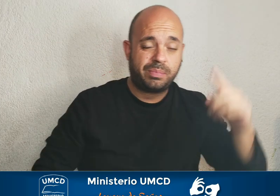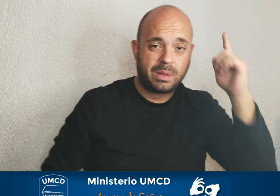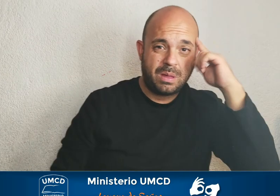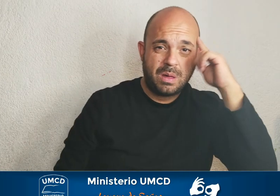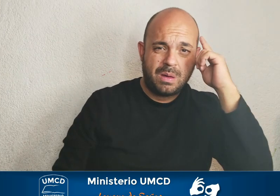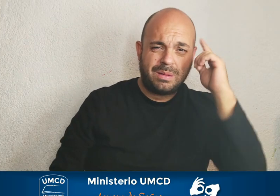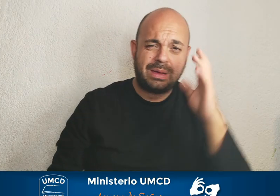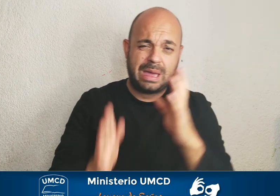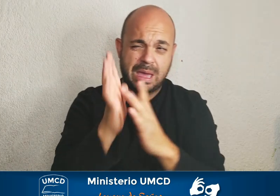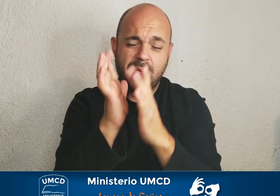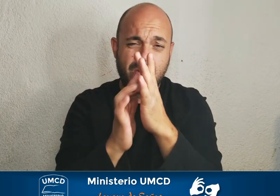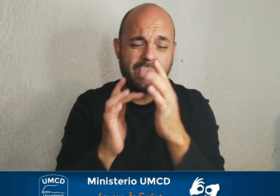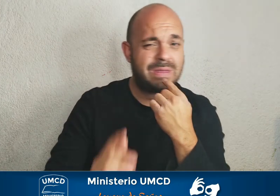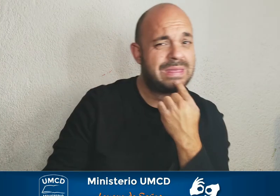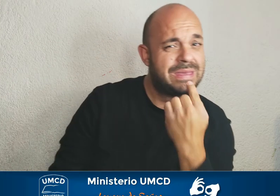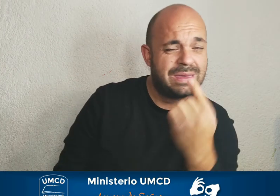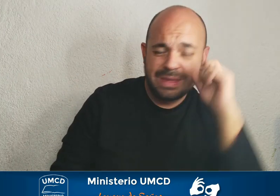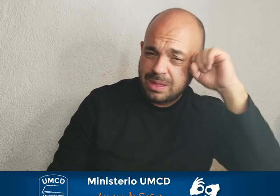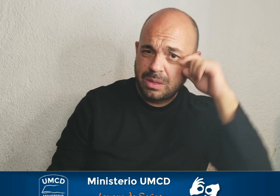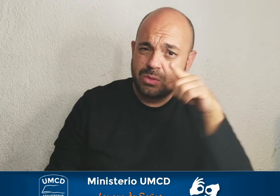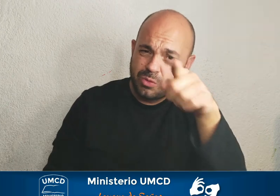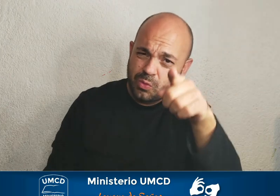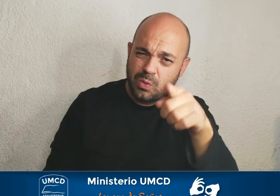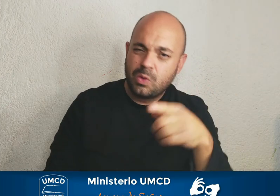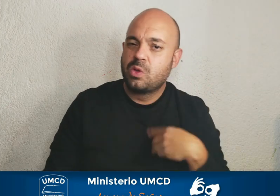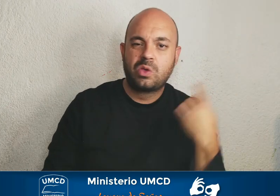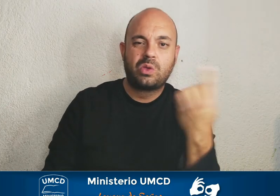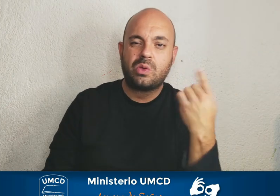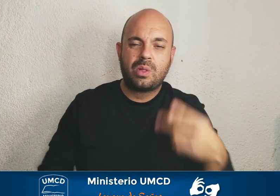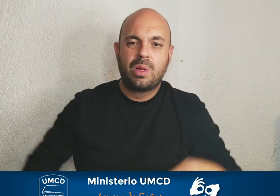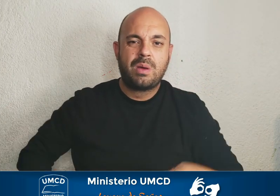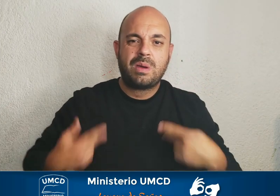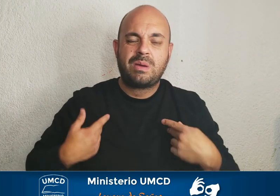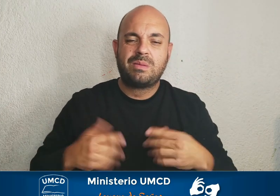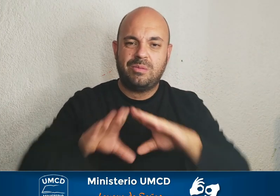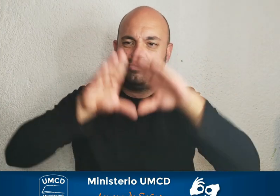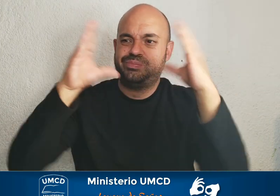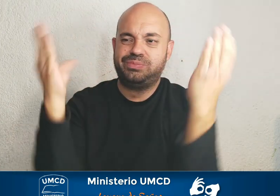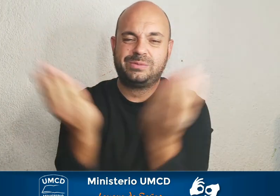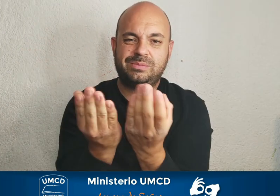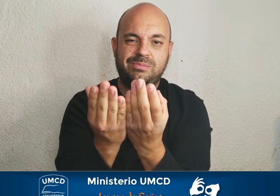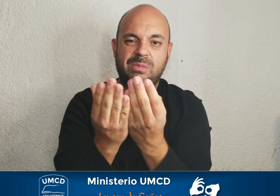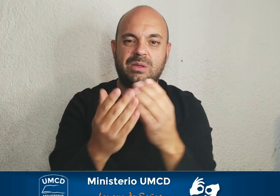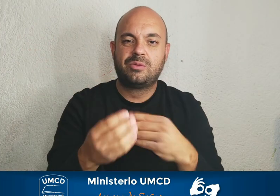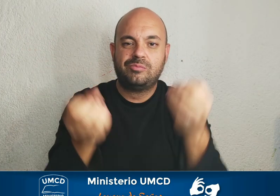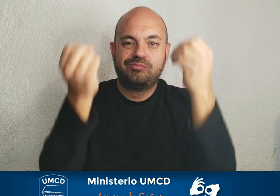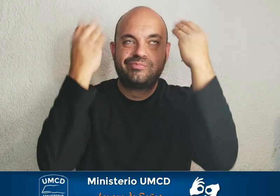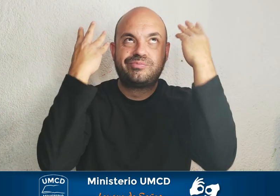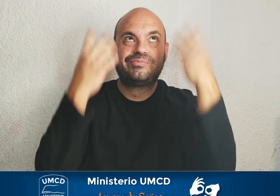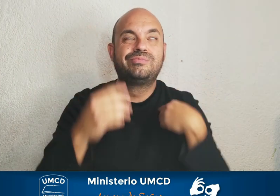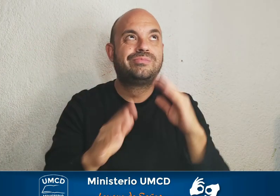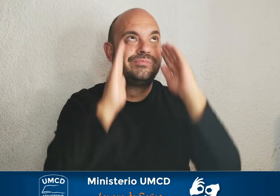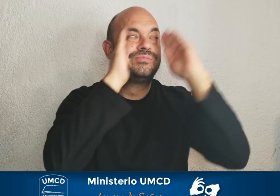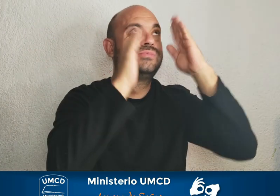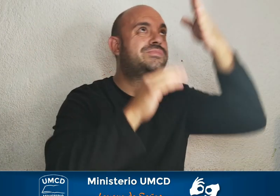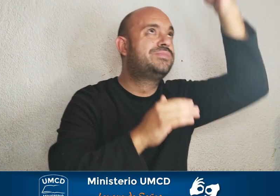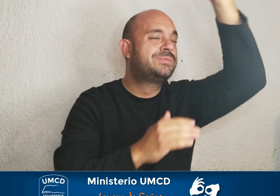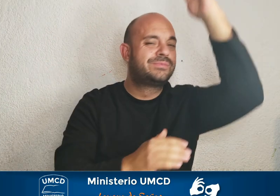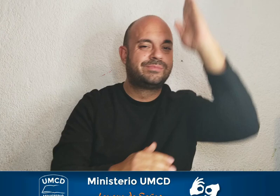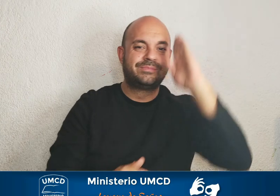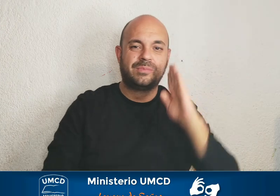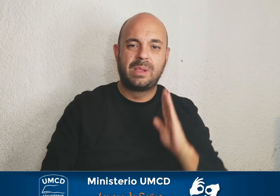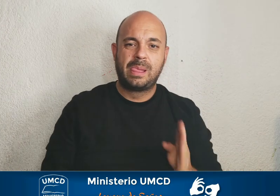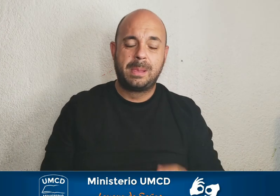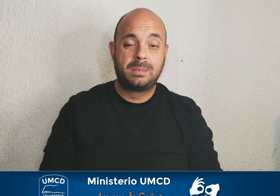Señor Jesucristo: ¿de qué aprovechará al hombre si ganare todo el mundo y perdiere su alma? ¿O qué recompensa dará el hombre por